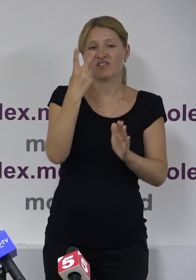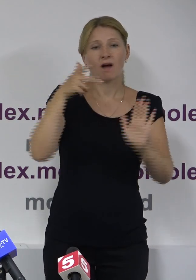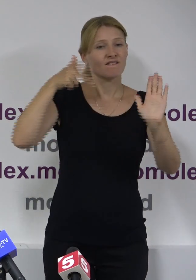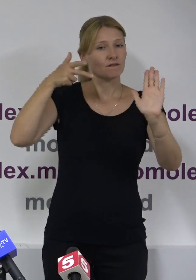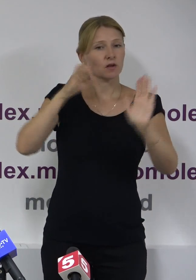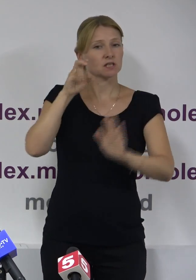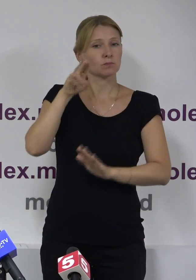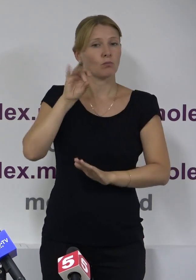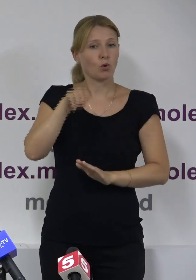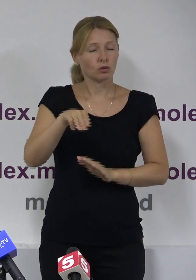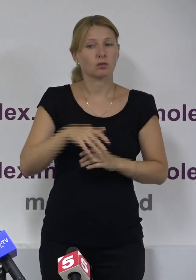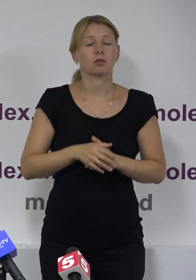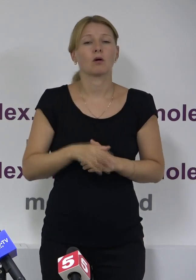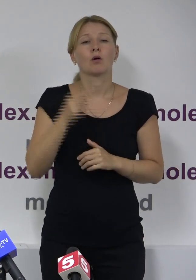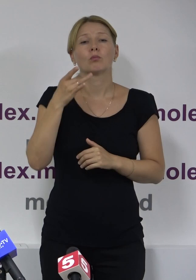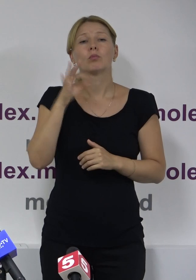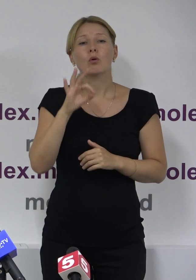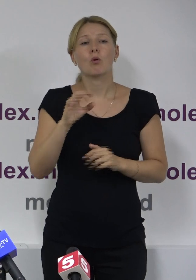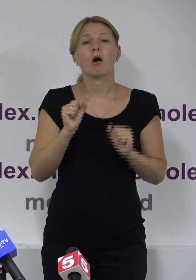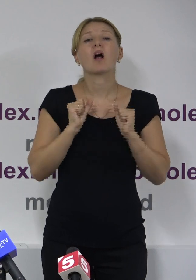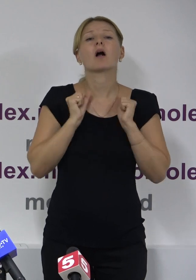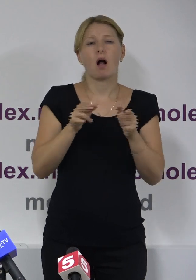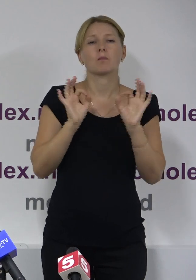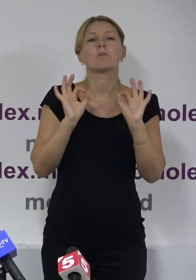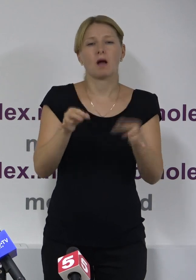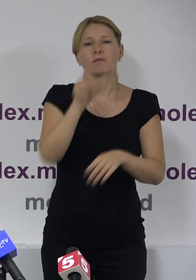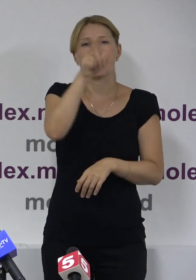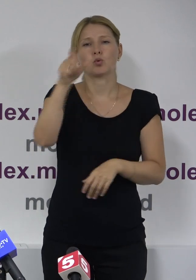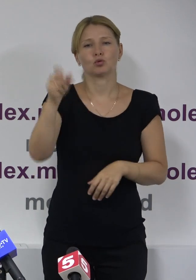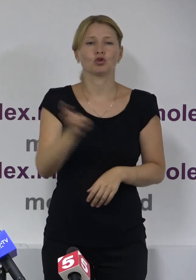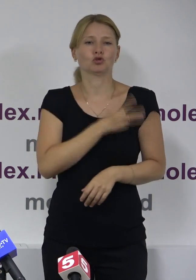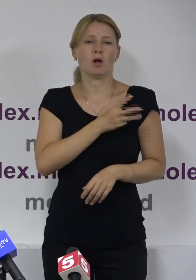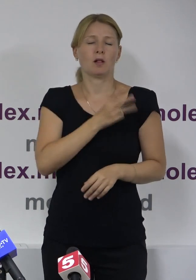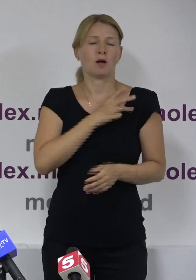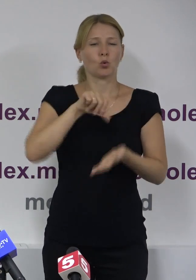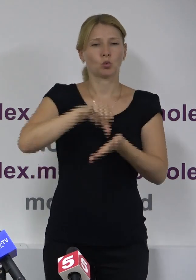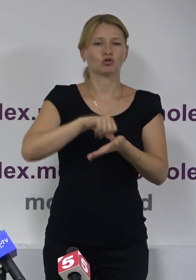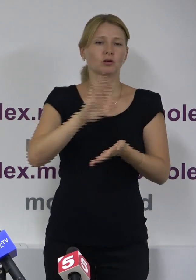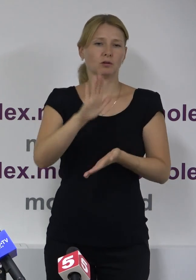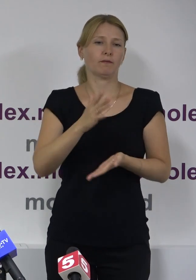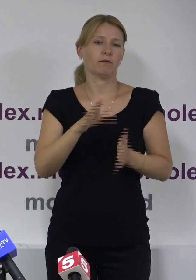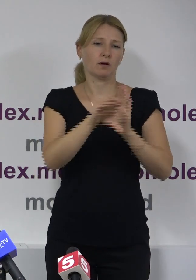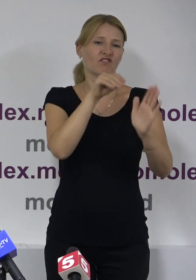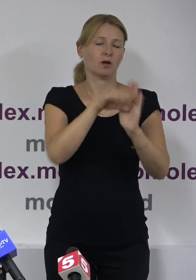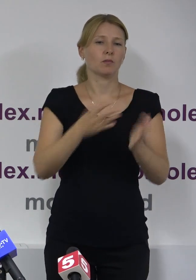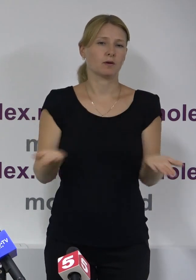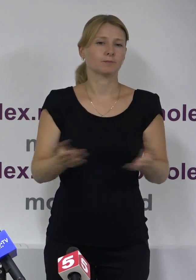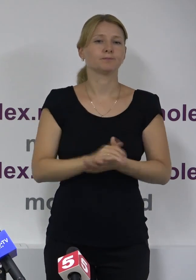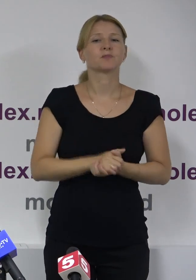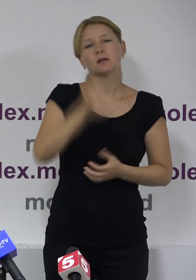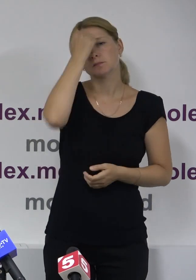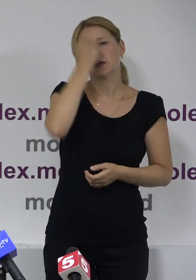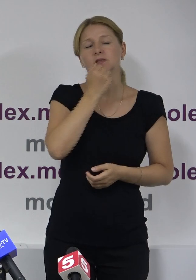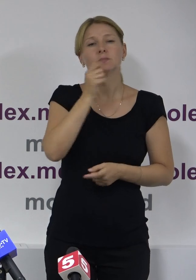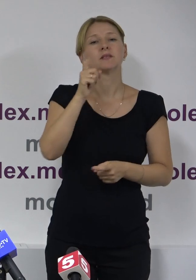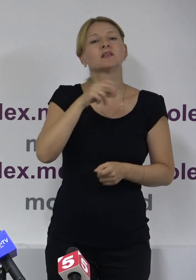video pentru motivarea cetățenilor de a participa la vot. Și aici chiar închei conferința de presă pentru